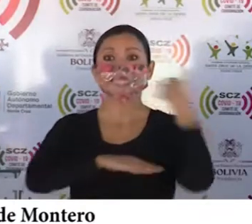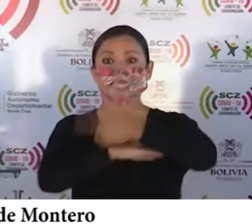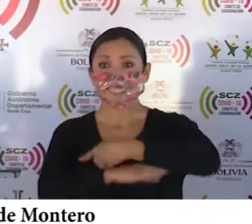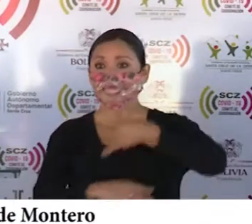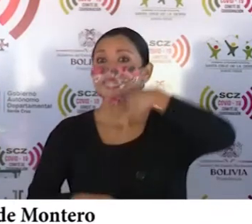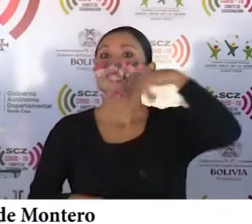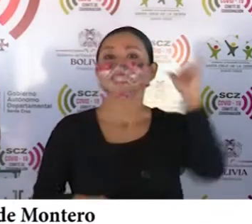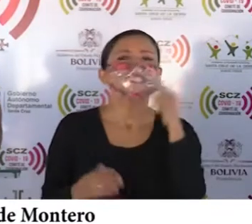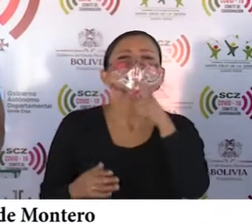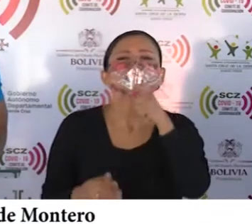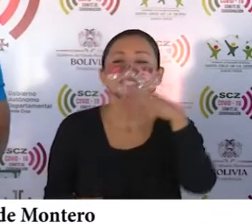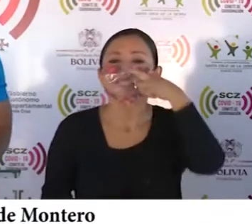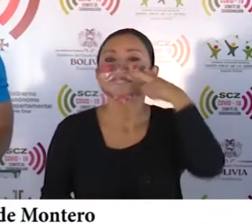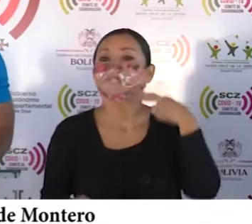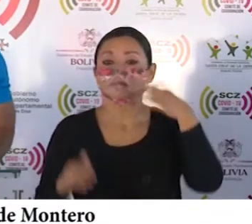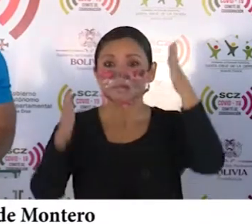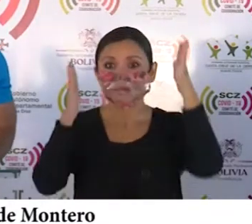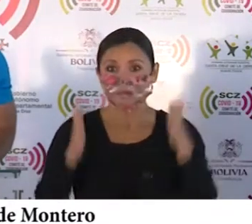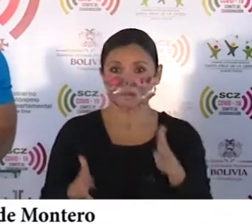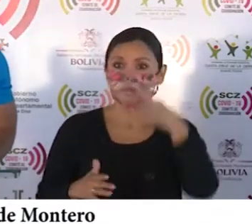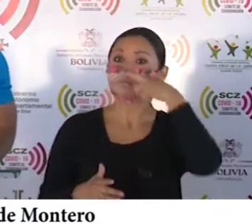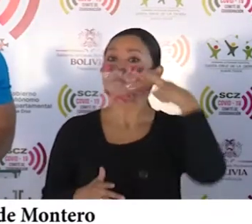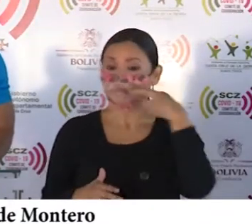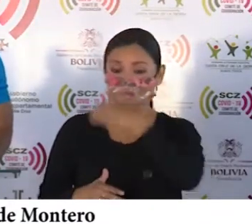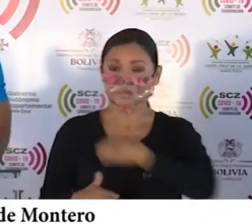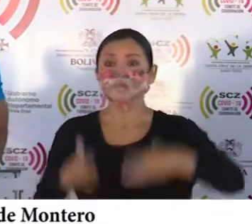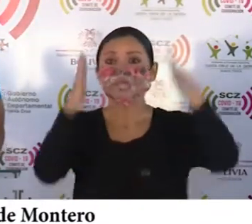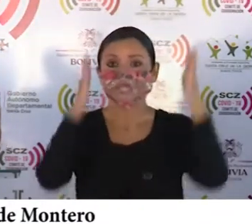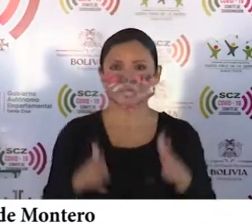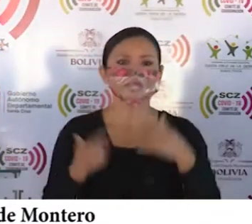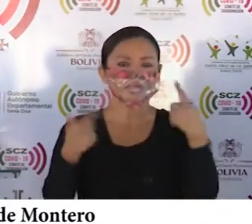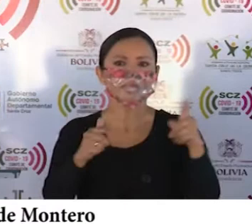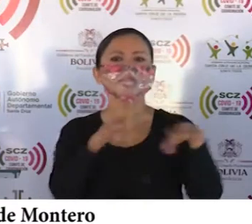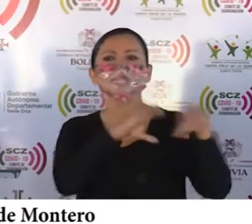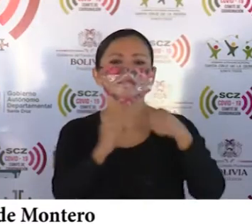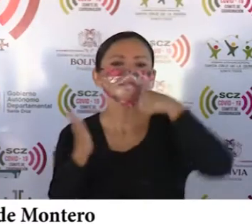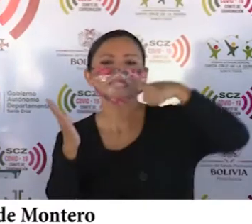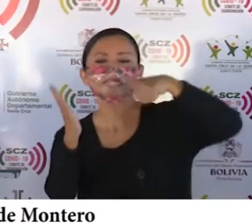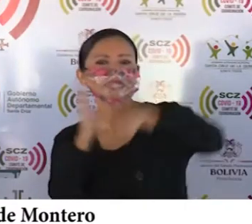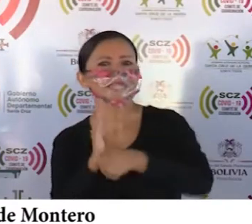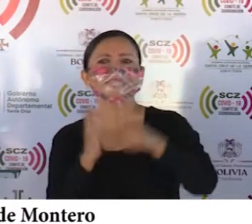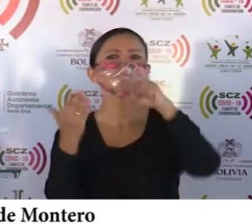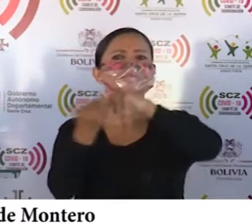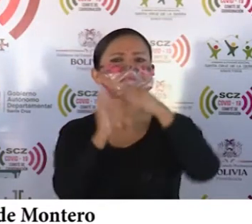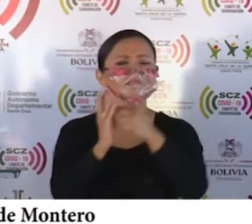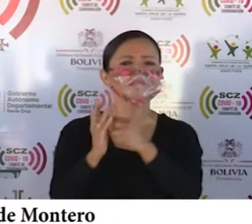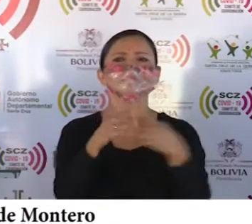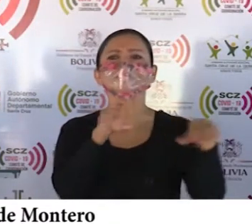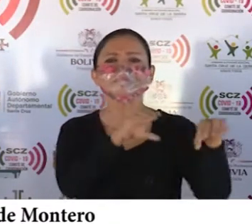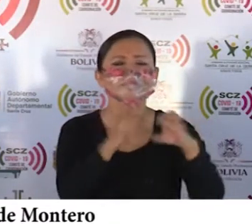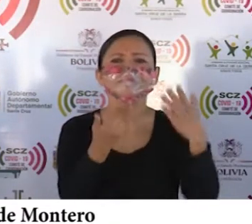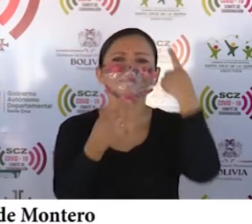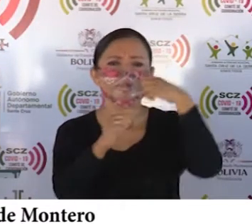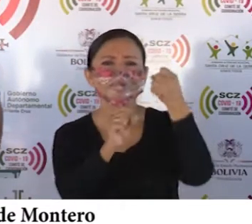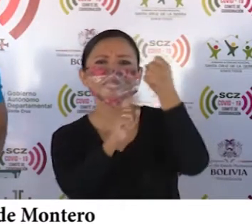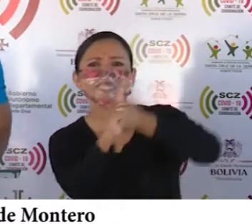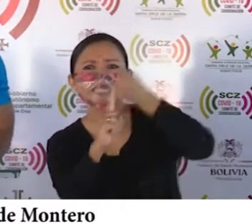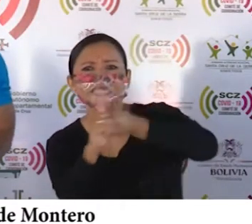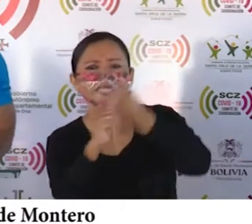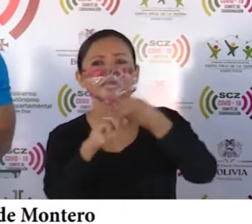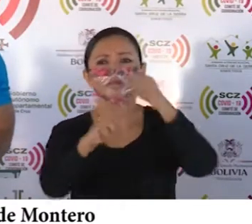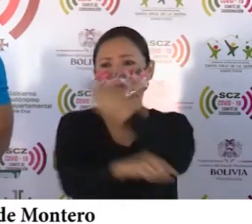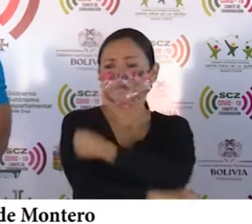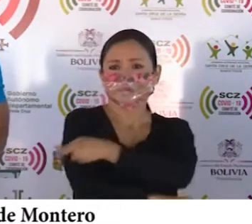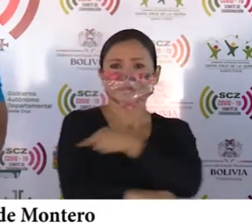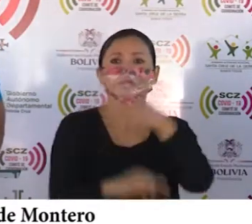El día de ayer el gobernador Rubén Costa ha interpuesto una acción popular para poder aperturar el hospital de Montero,